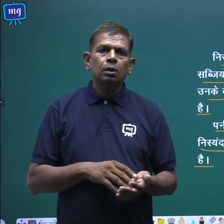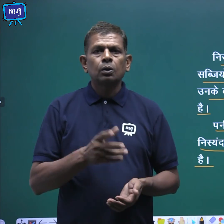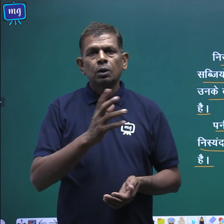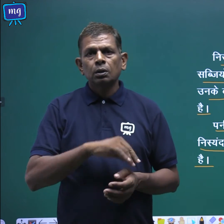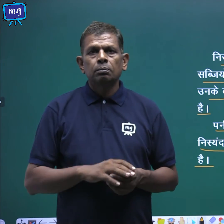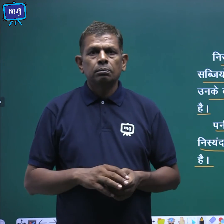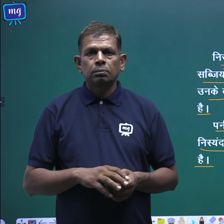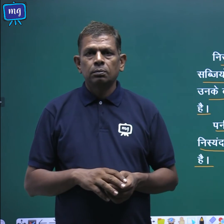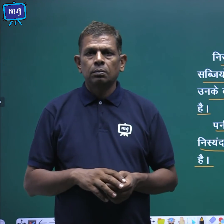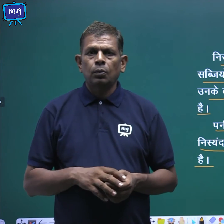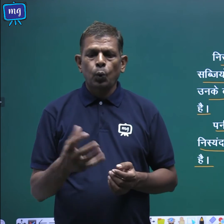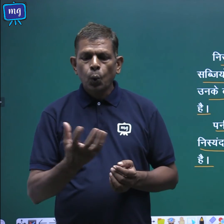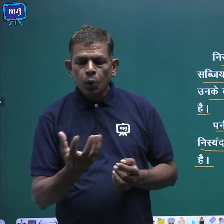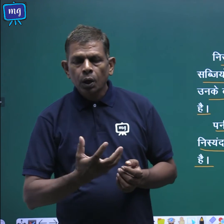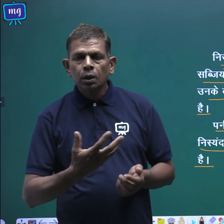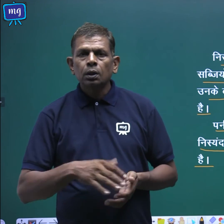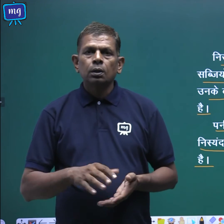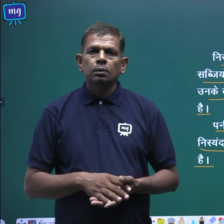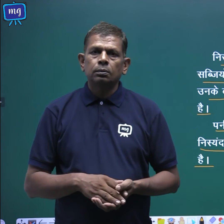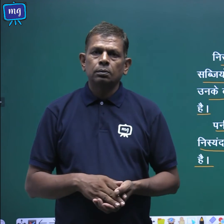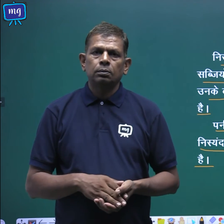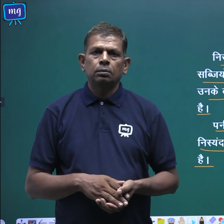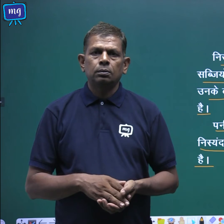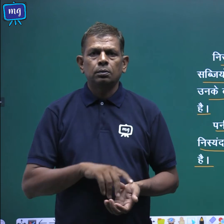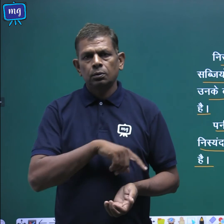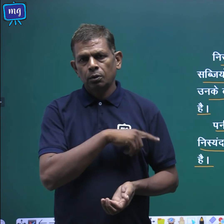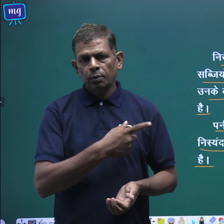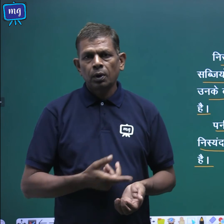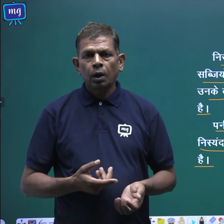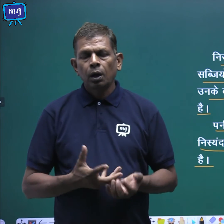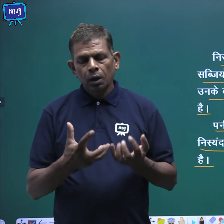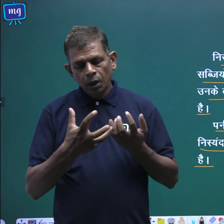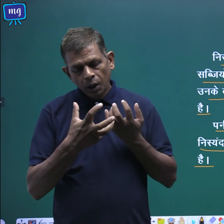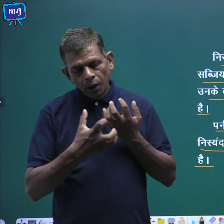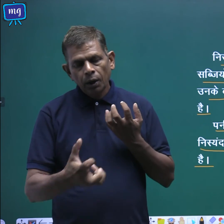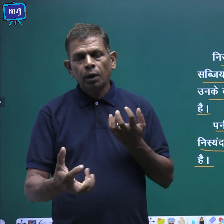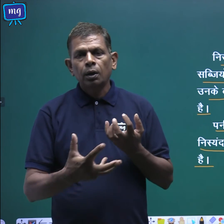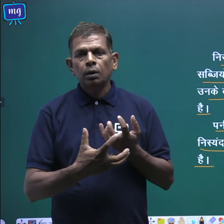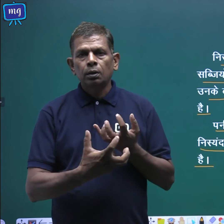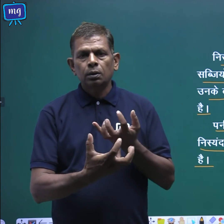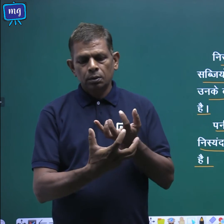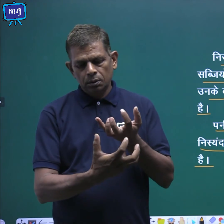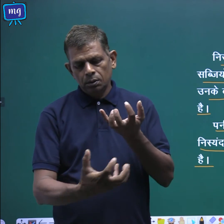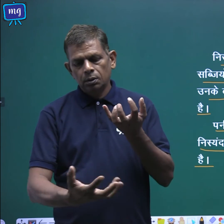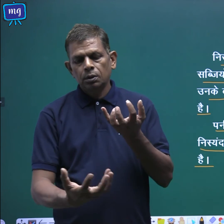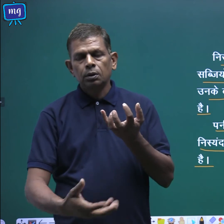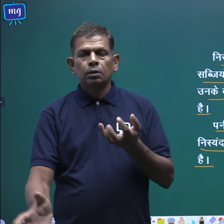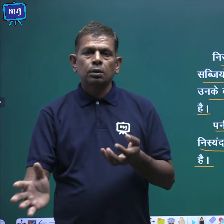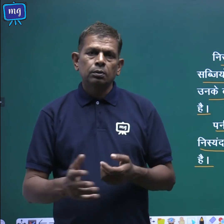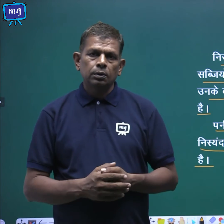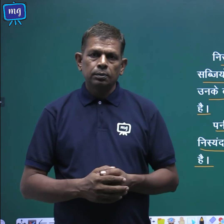इसे छान लेते हैं। तो यह भी विधि कौन सी कहलाती है बच्चों? निस्यंदन